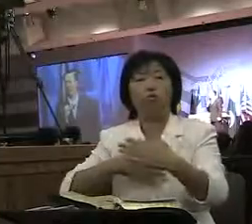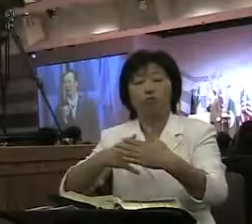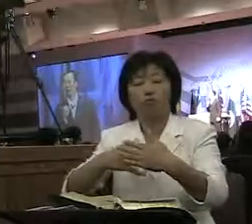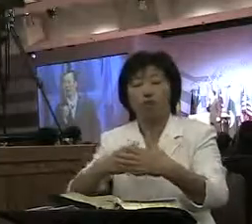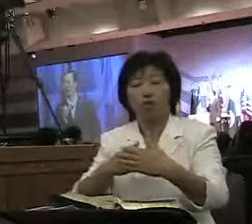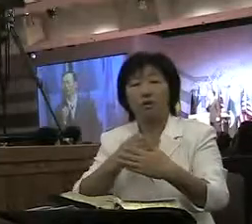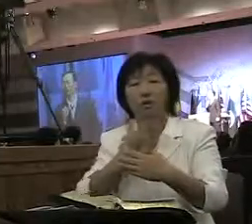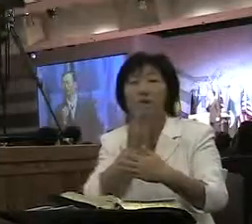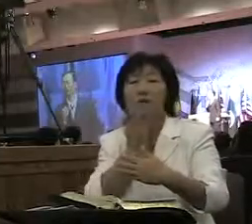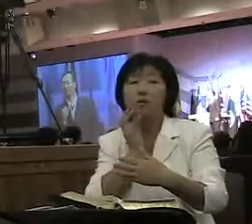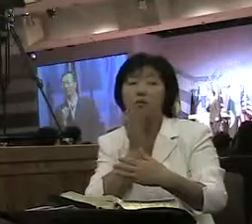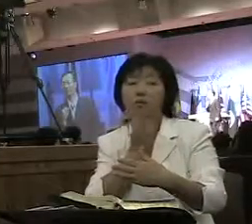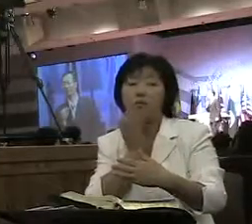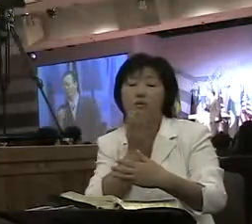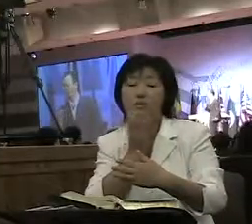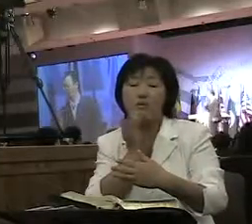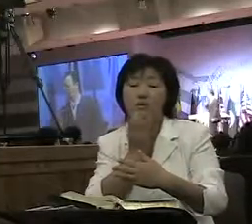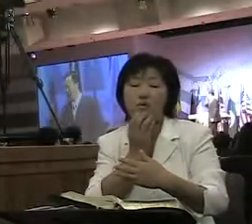베드로가